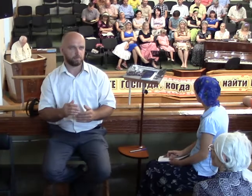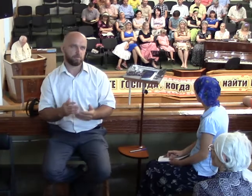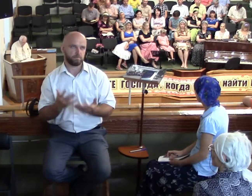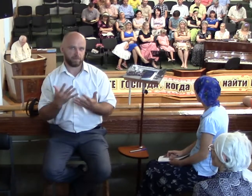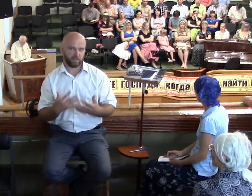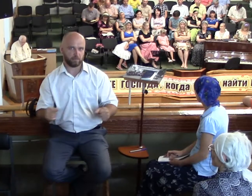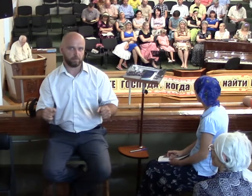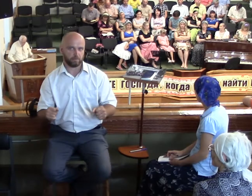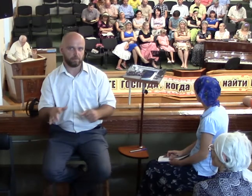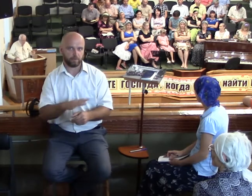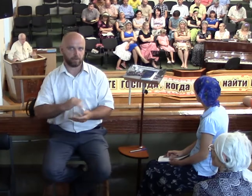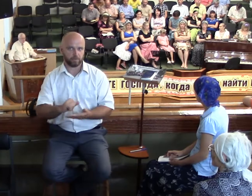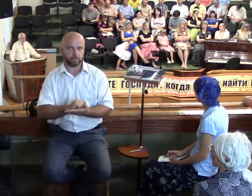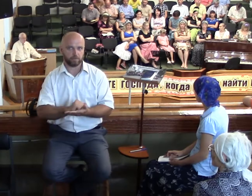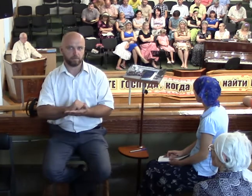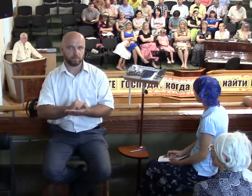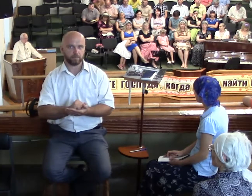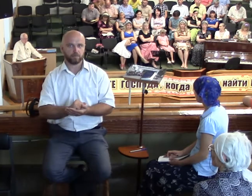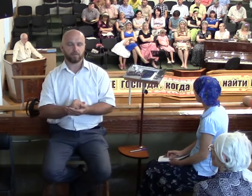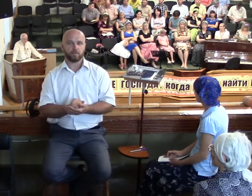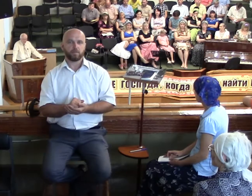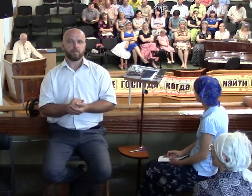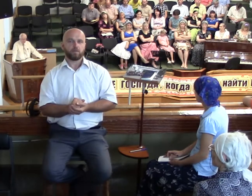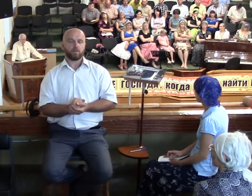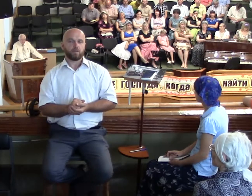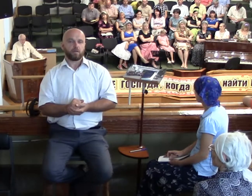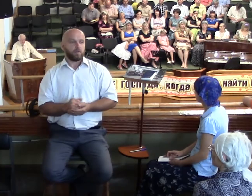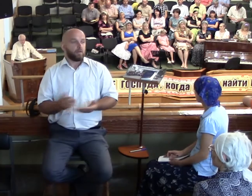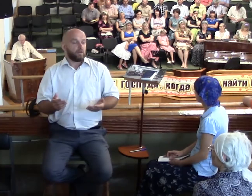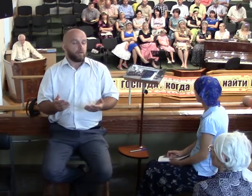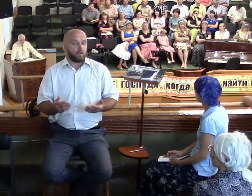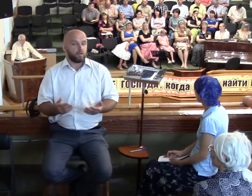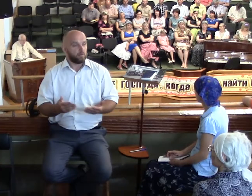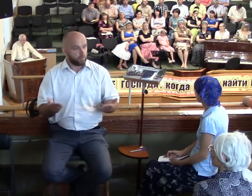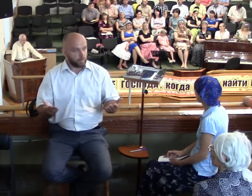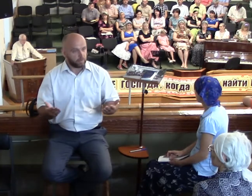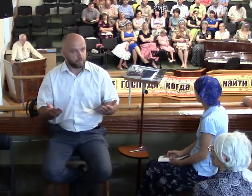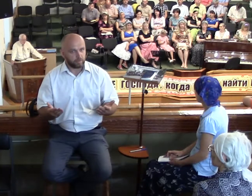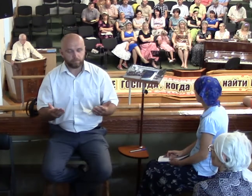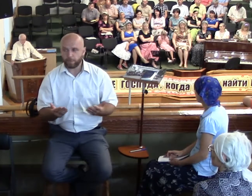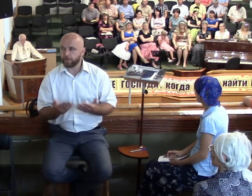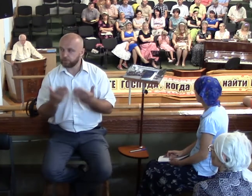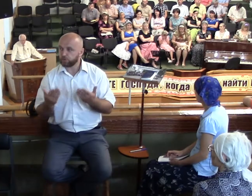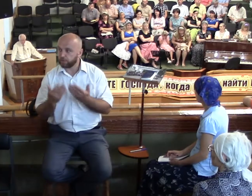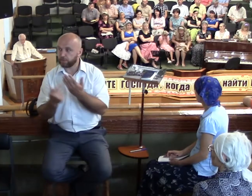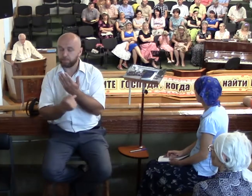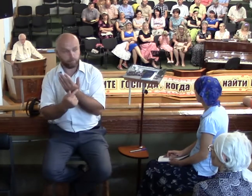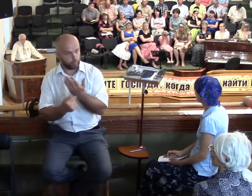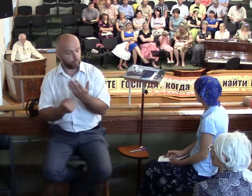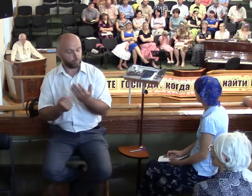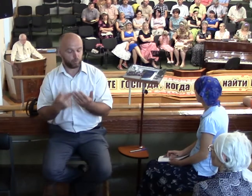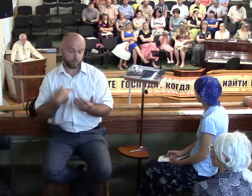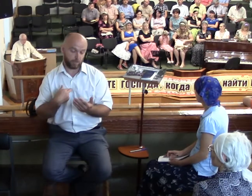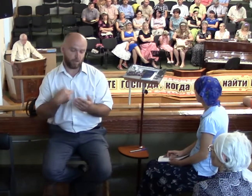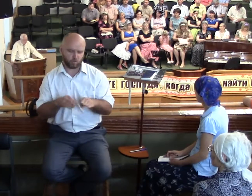многие. Ну, вот этот отрывочек. Друзья, дорогие, я всегда,